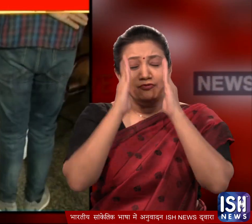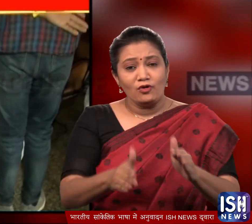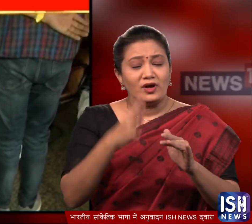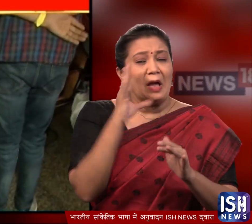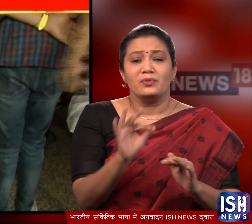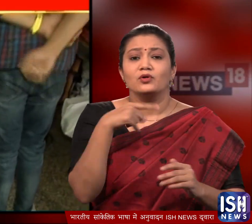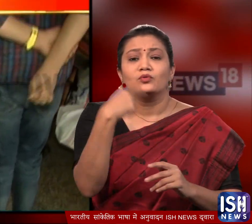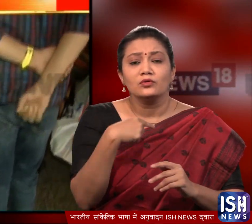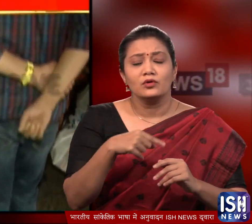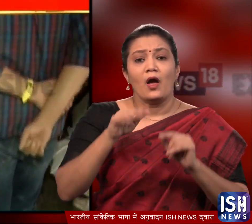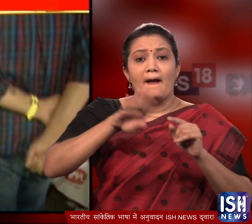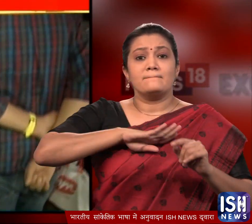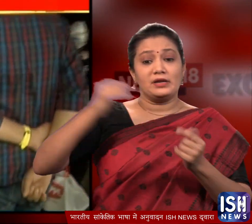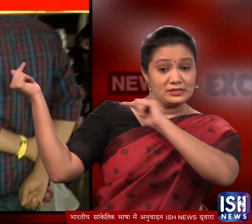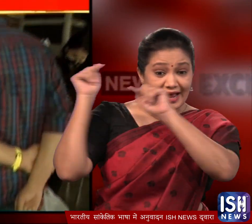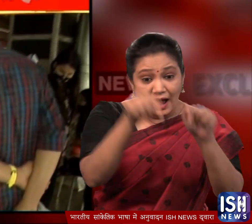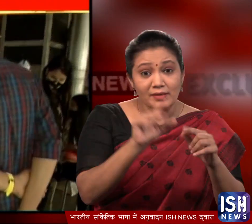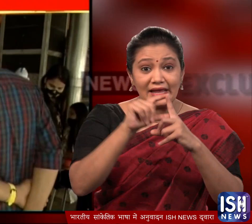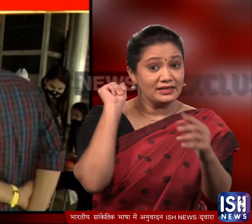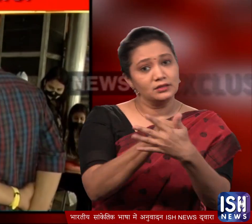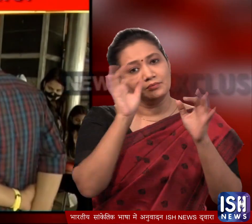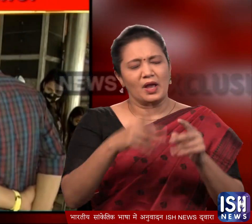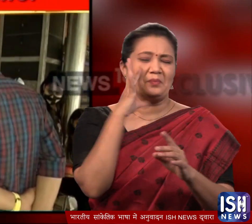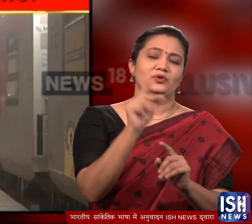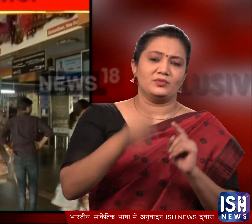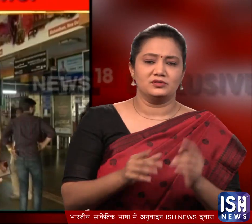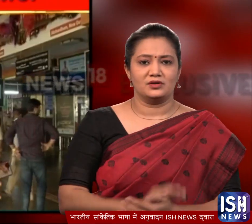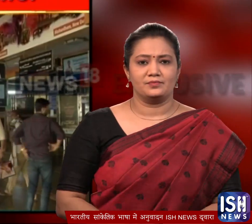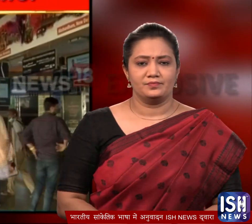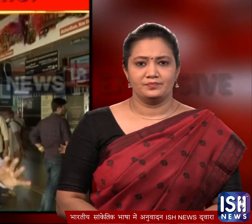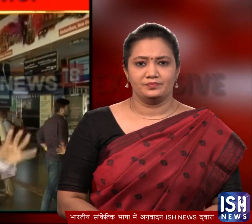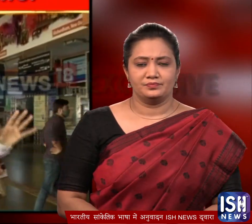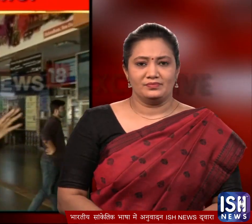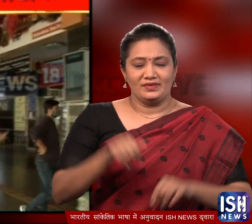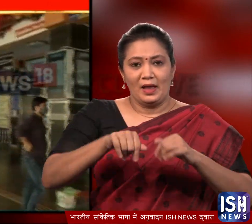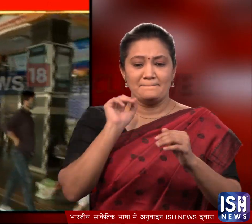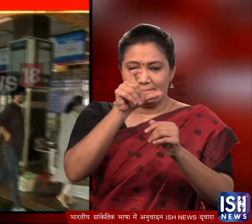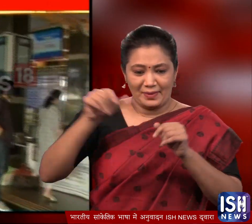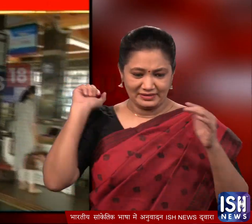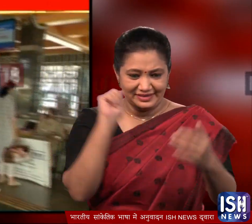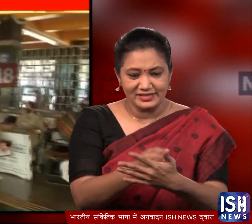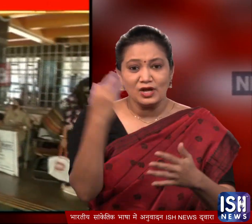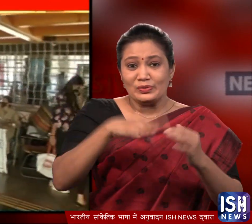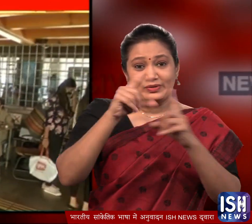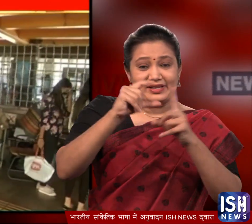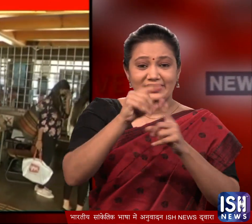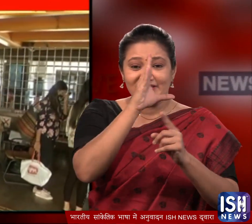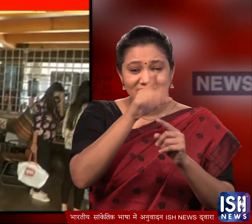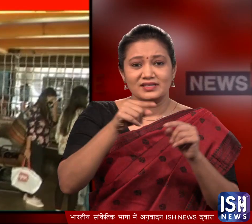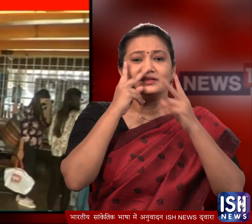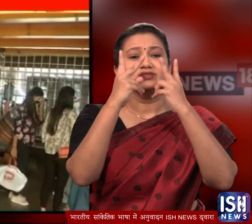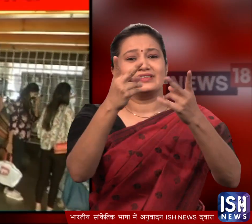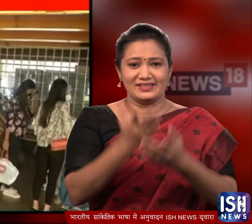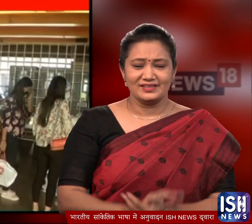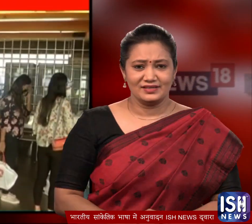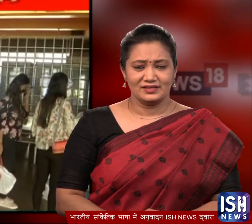तौर पर उन लोगों की जांच की जा रही है जो महाराष्ट्र से आ रहे हैं। इस तरह से लोग जब स्टेशन पर पहुंचते हैं तो नई दिल्ली स्टेशन